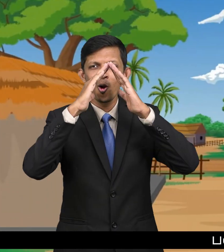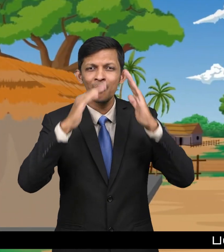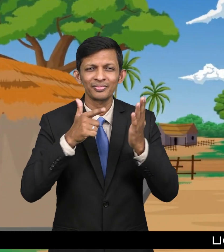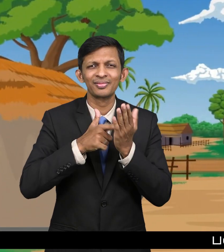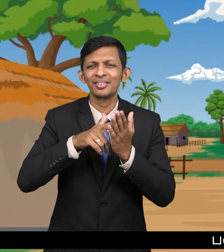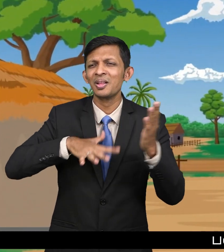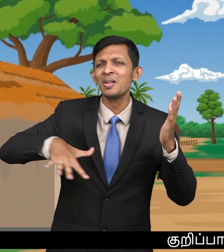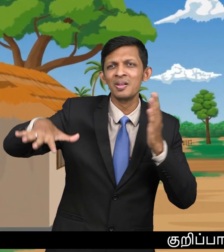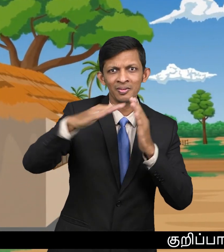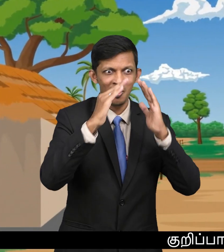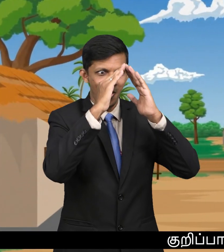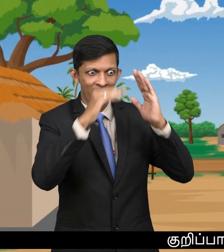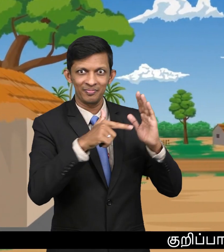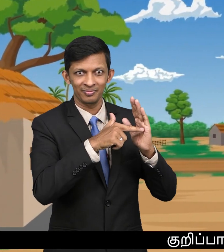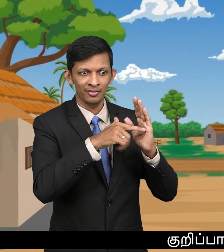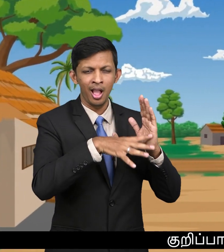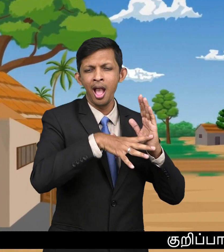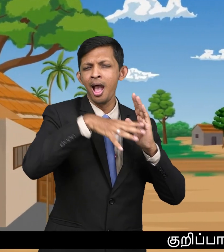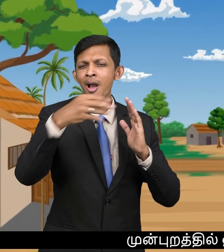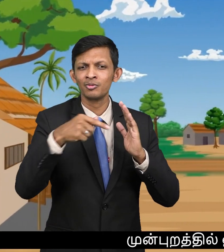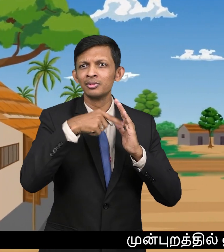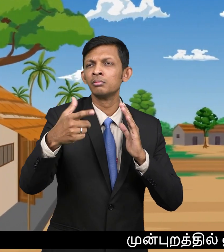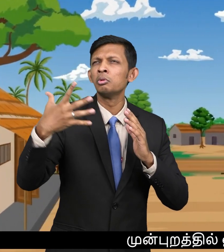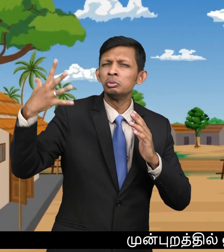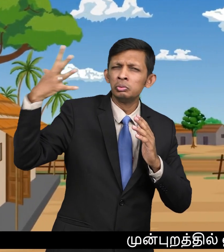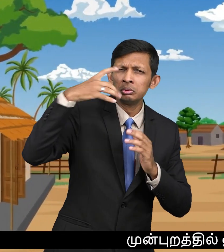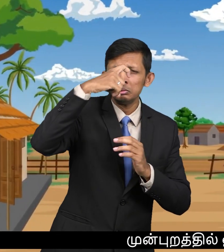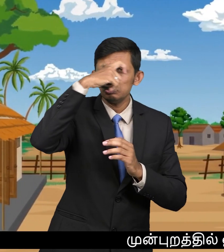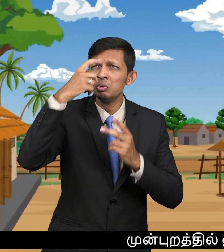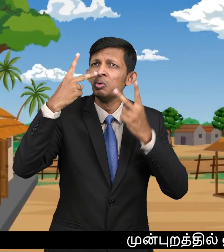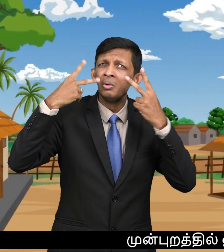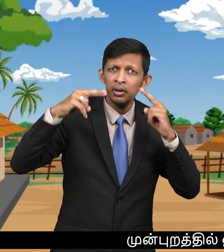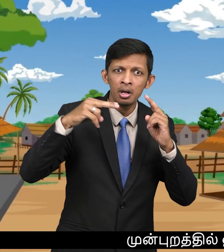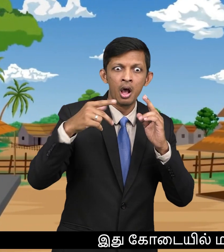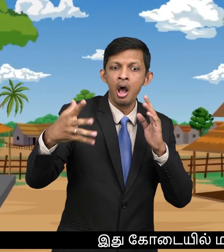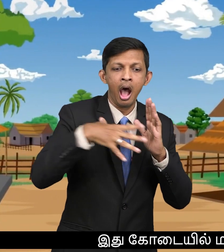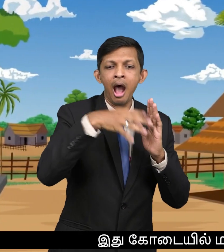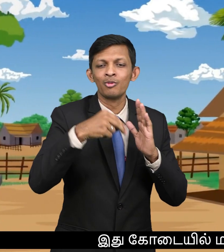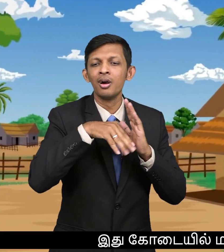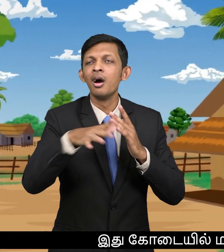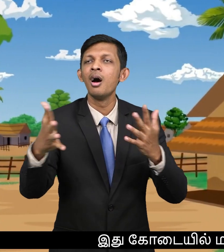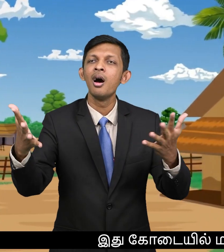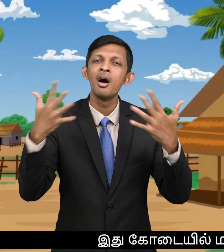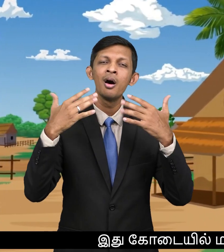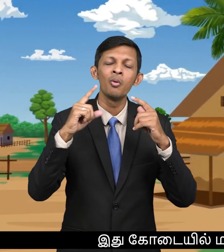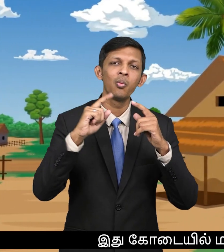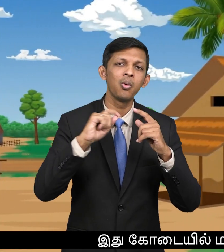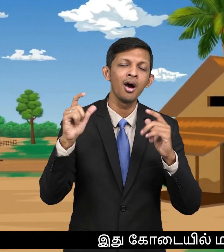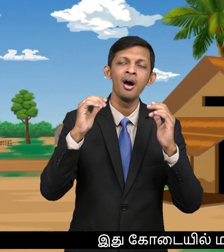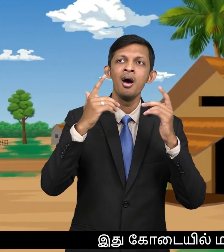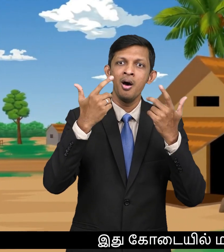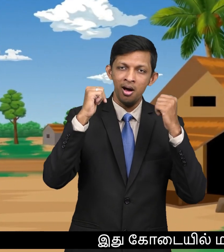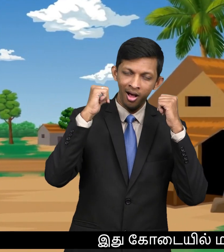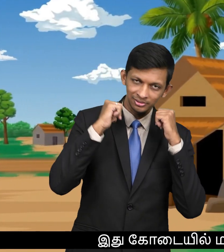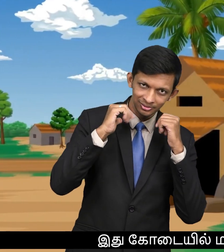பல வீடுகள், குறிப்பாக கிராமங்களில் முன்புறத்தில் ஒரு திண்ணை உள்ளது. இது கோடைகளில் மக்கள்